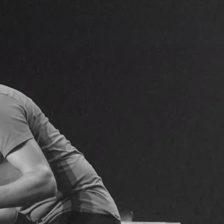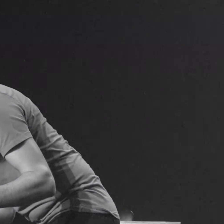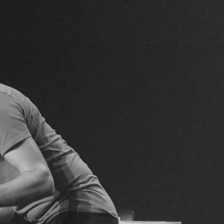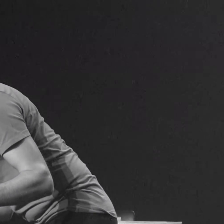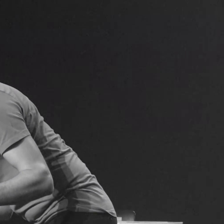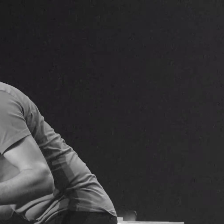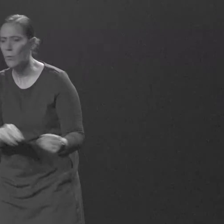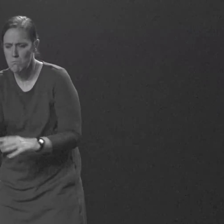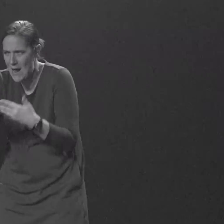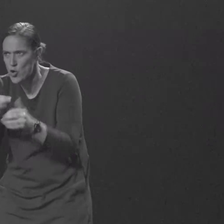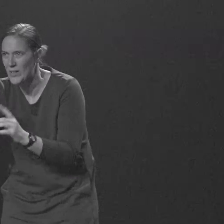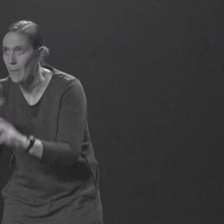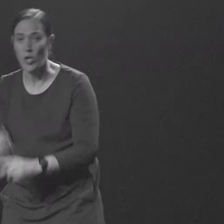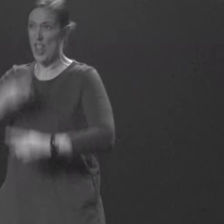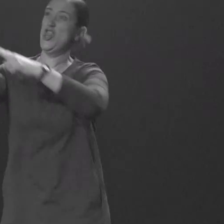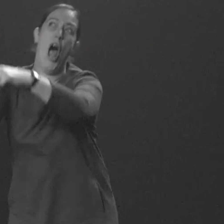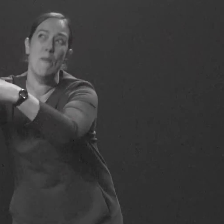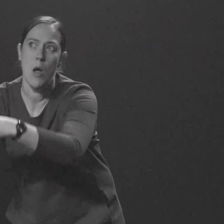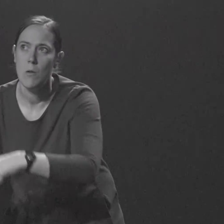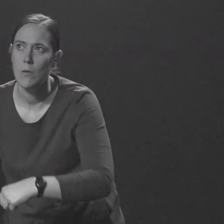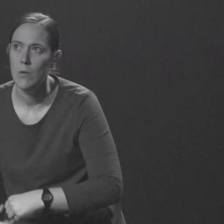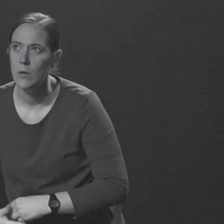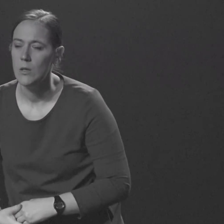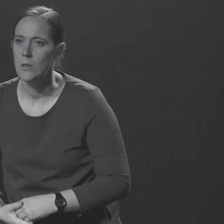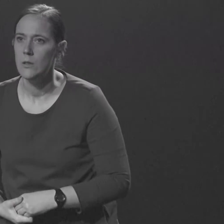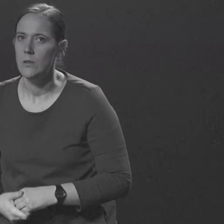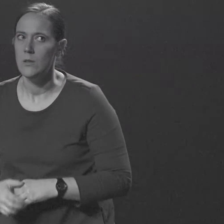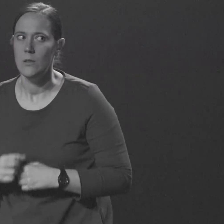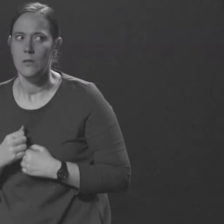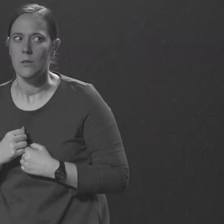Ze wilde namen. Namen!